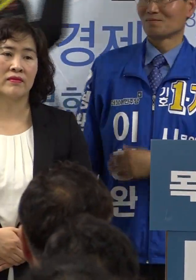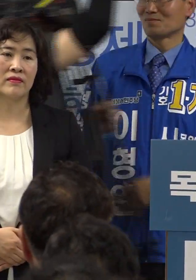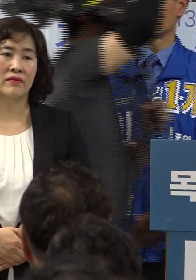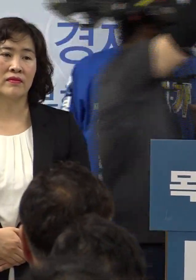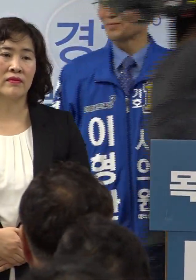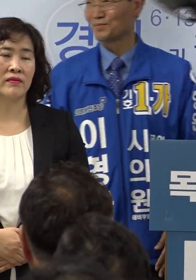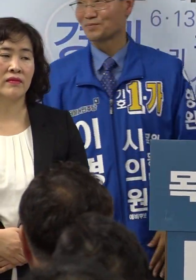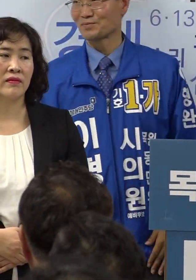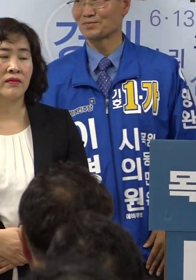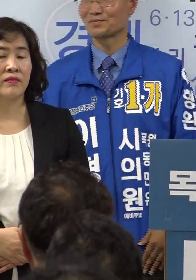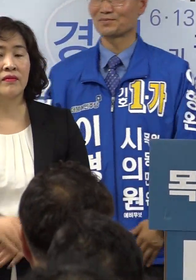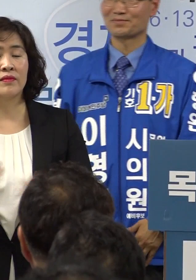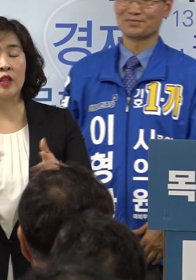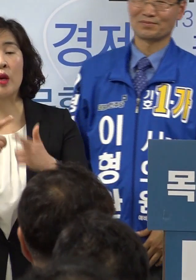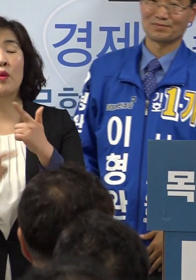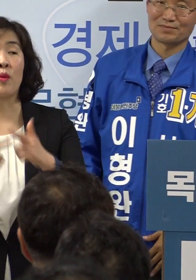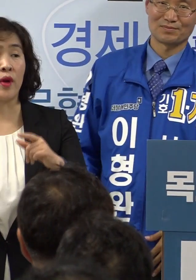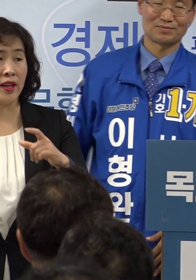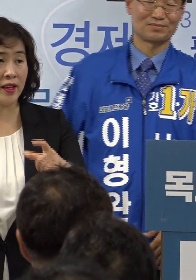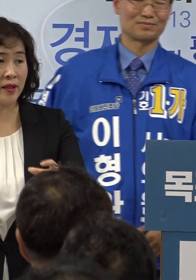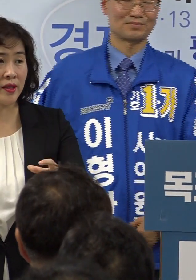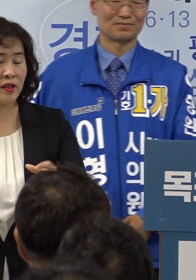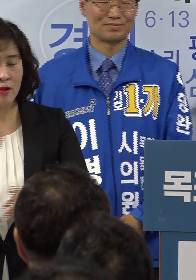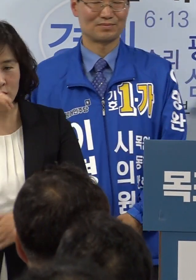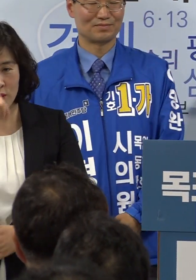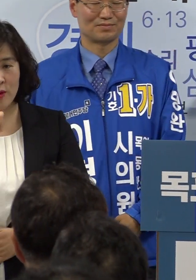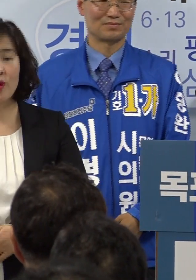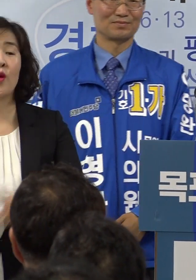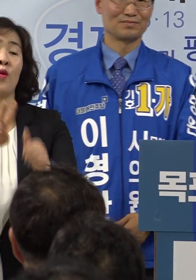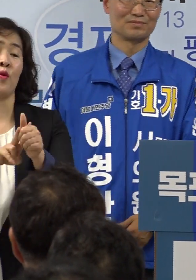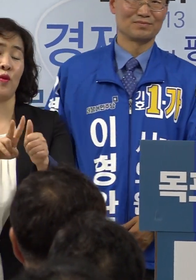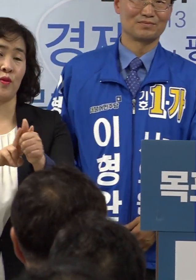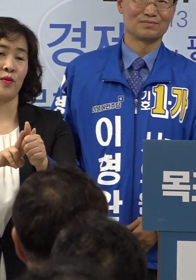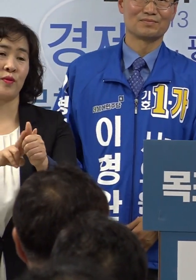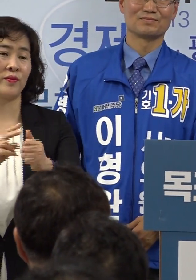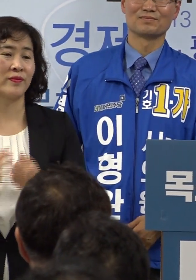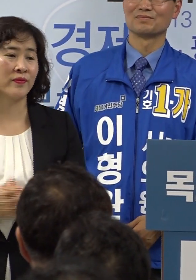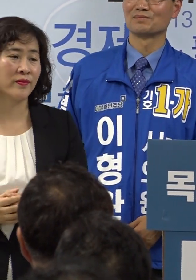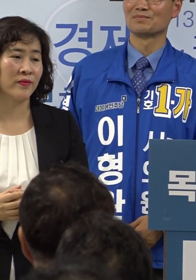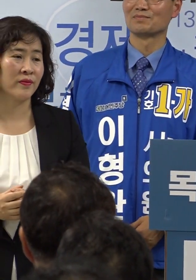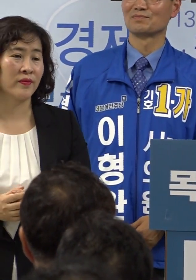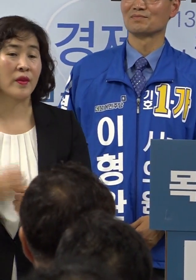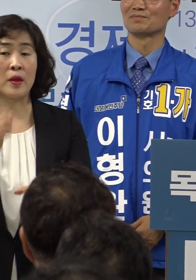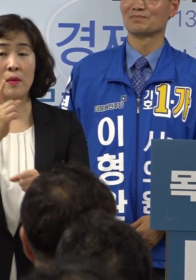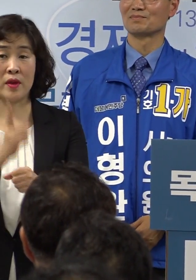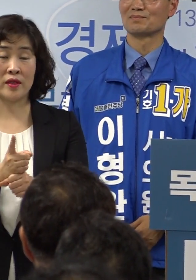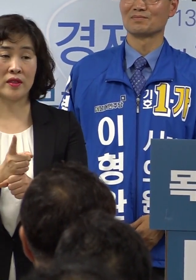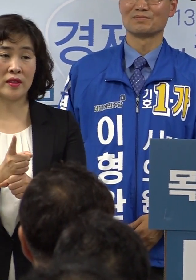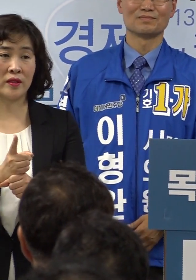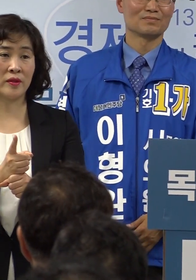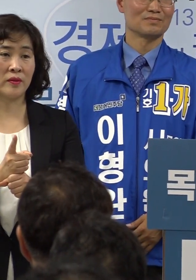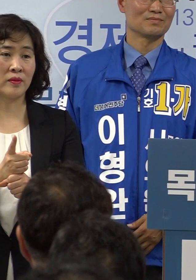그래서 우리 목포의 훌륭한 후보 이미